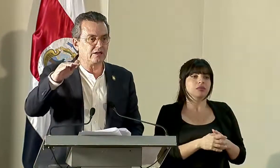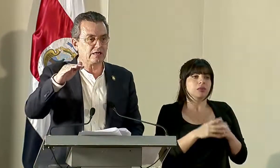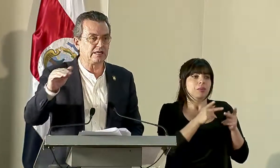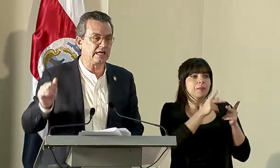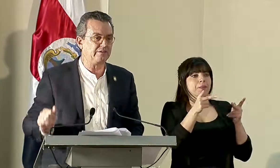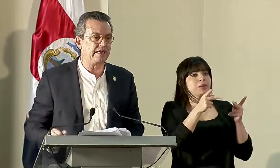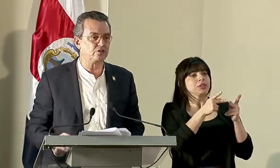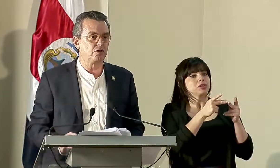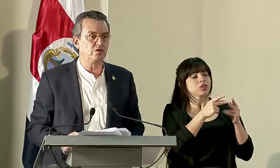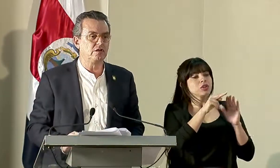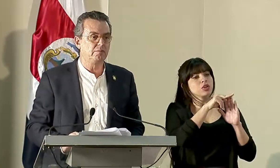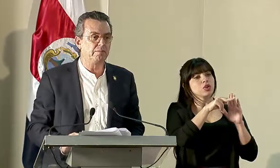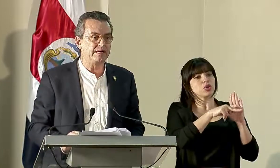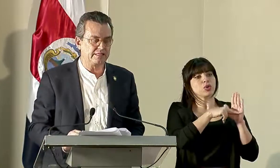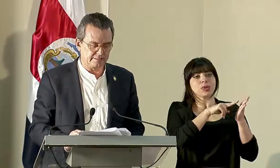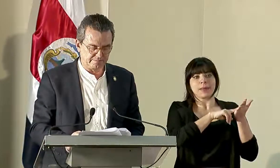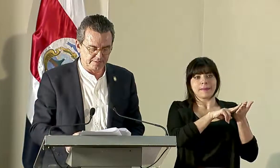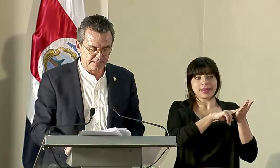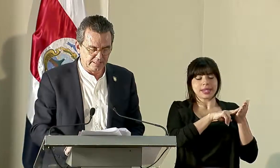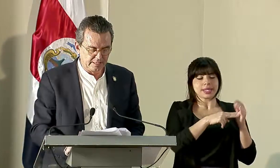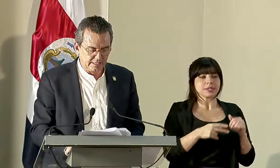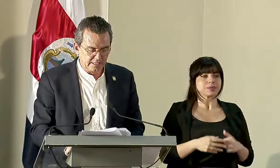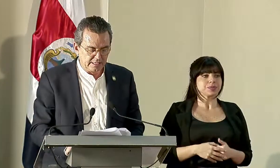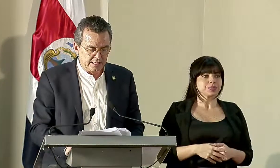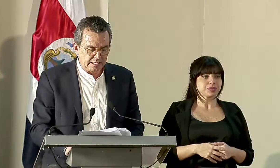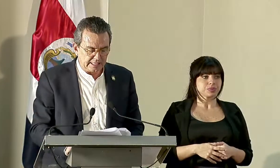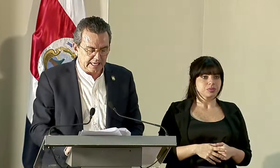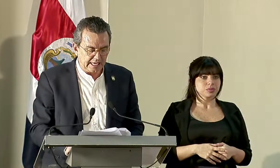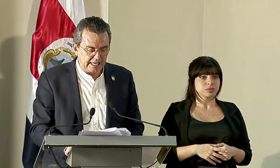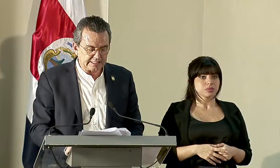forma, de calificación verde.